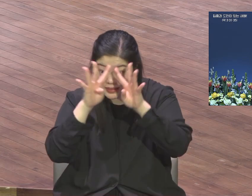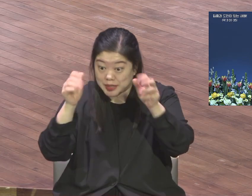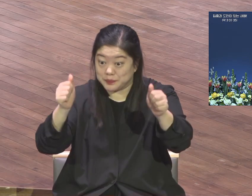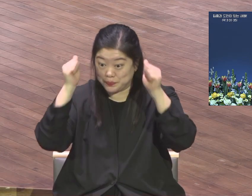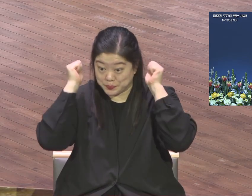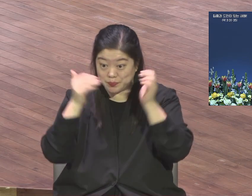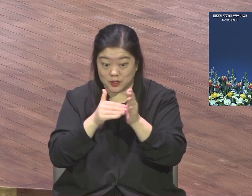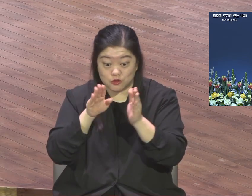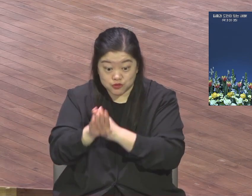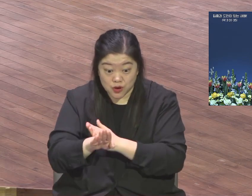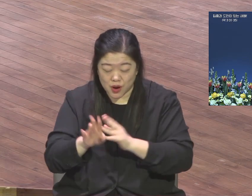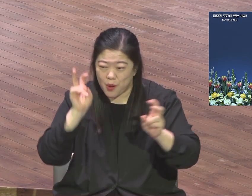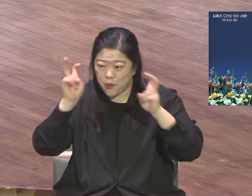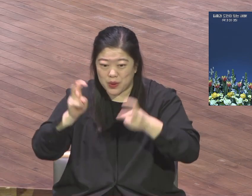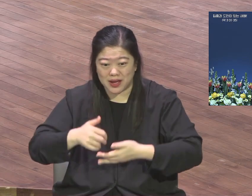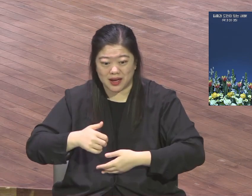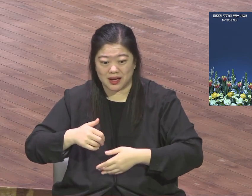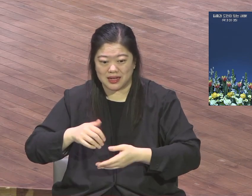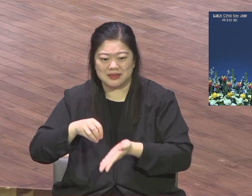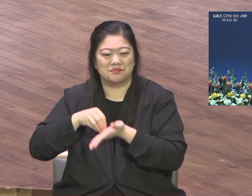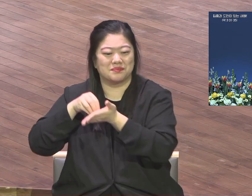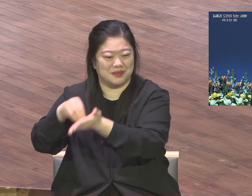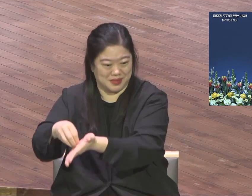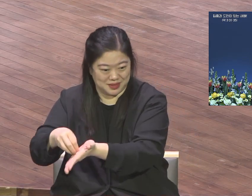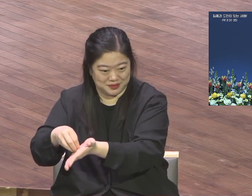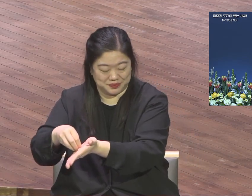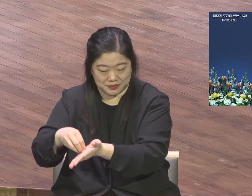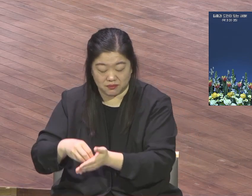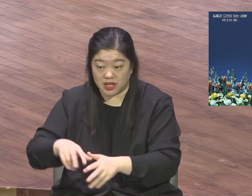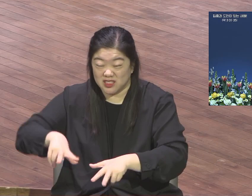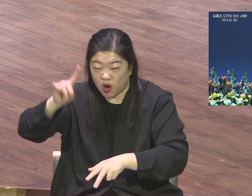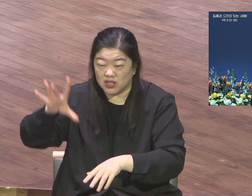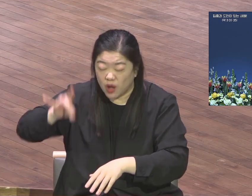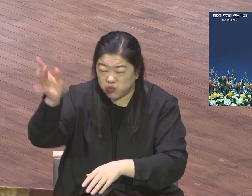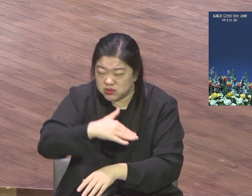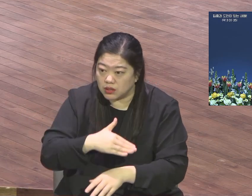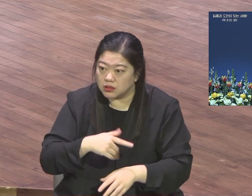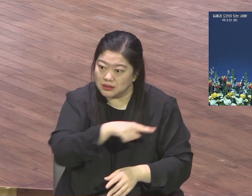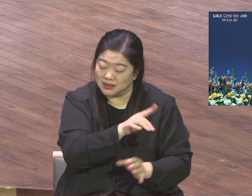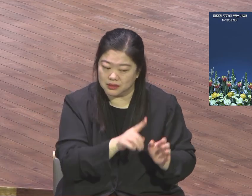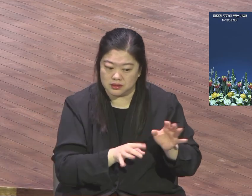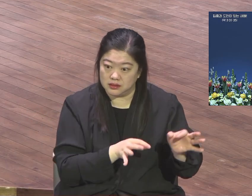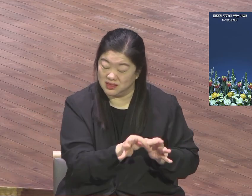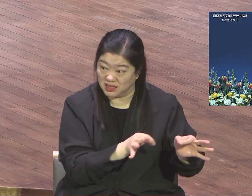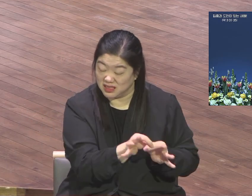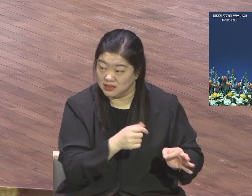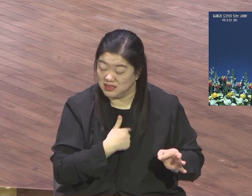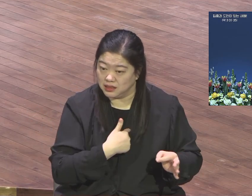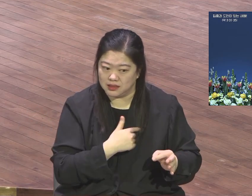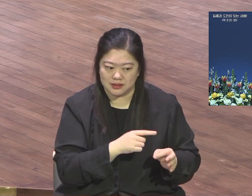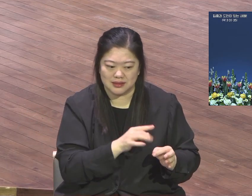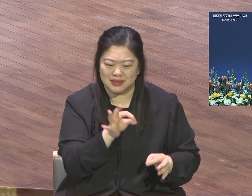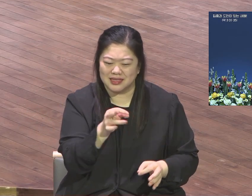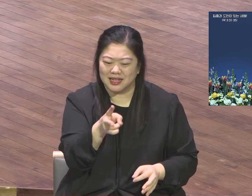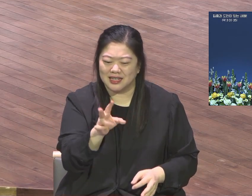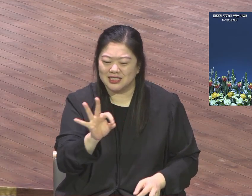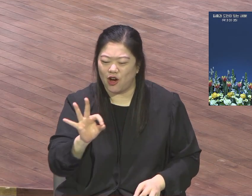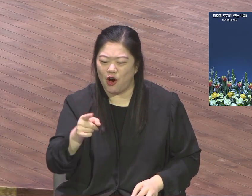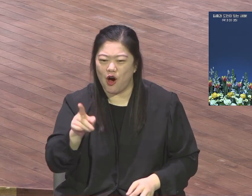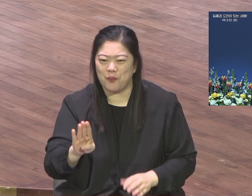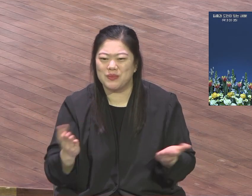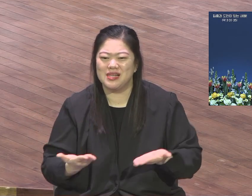어느 정도는 사장님 시간 재고 있어요. 시간을 재고 있다. 이 업체 가서 납품하고 오면 시간 얼마 걸려? 다 재고 앉아